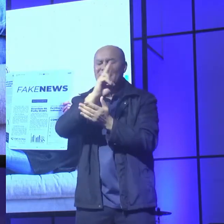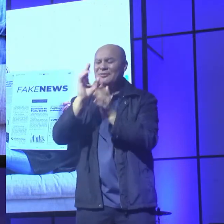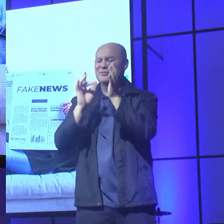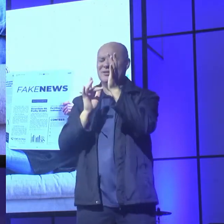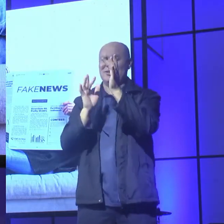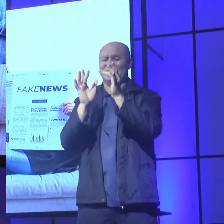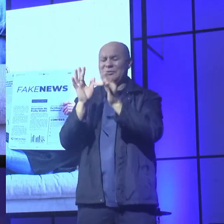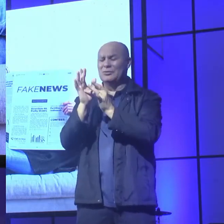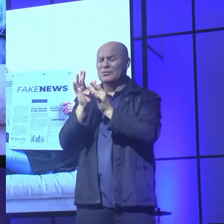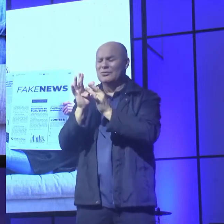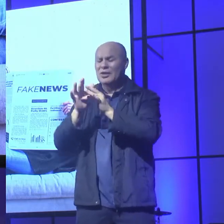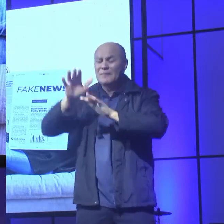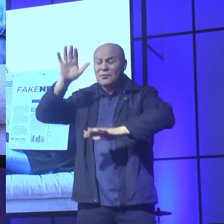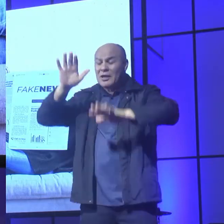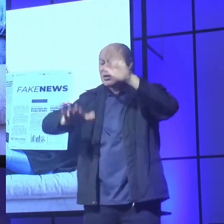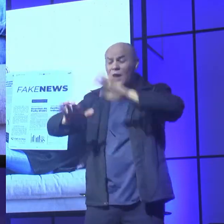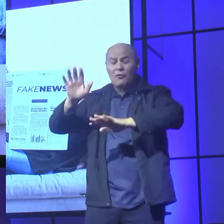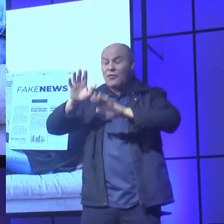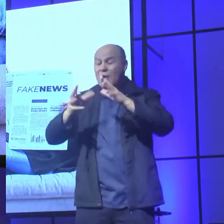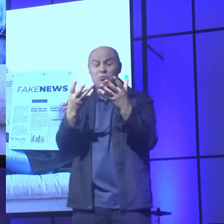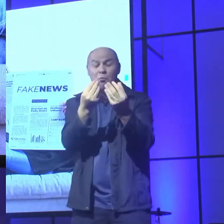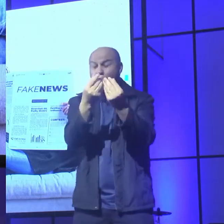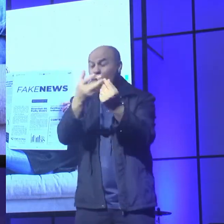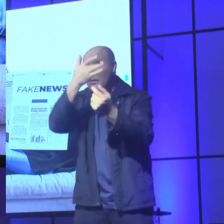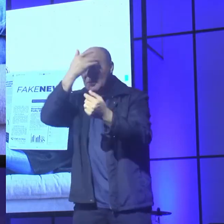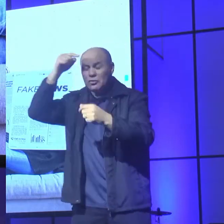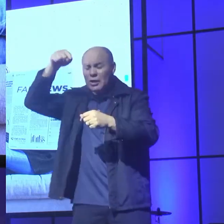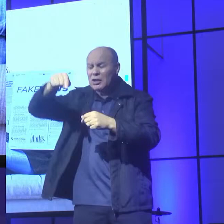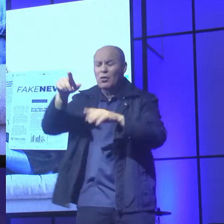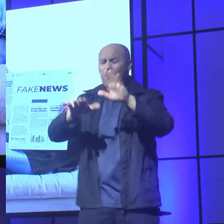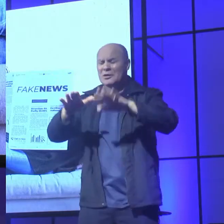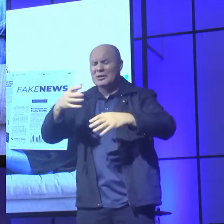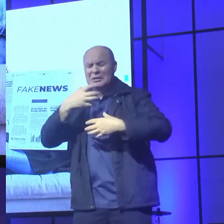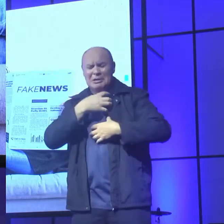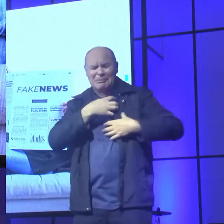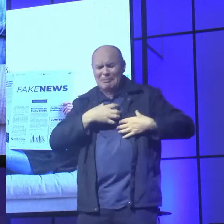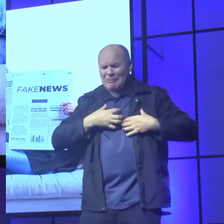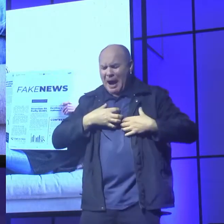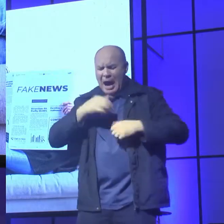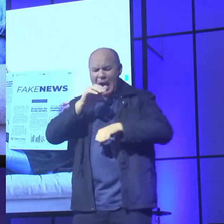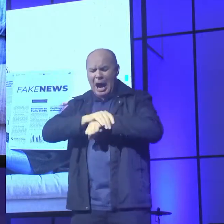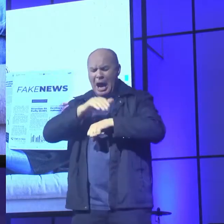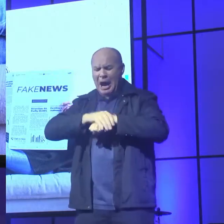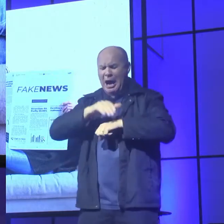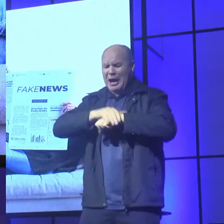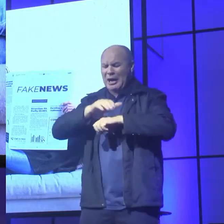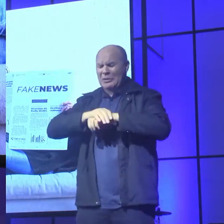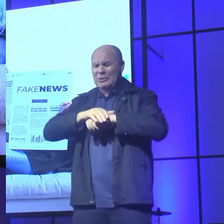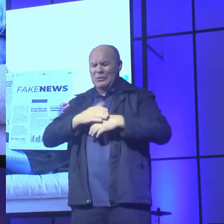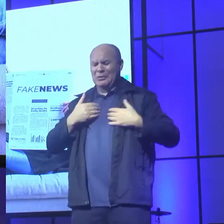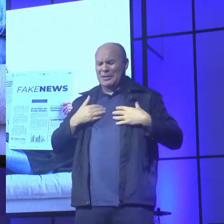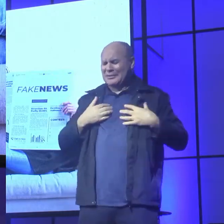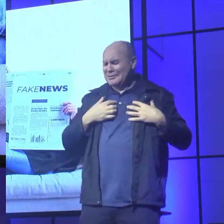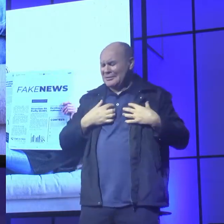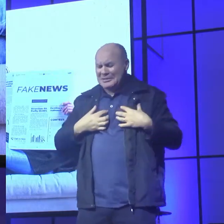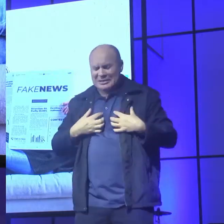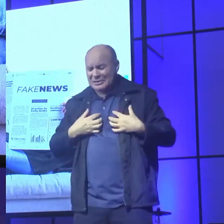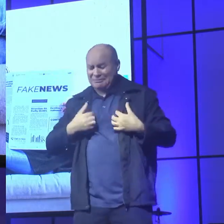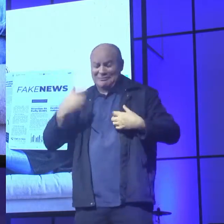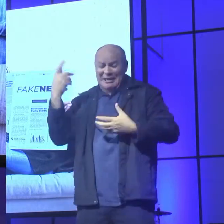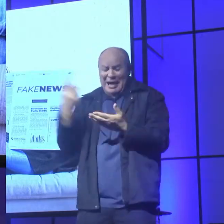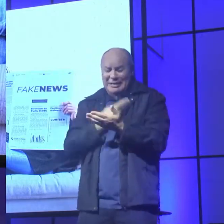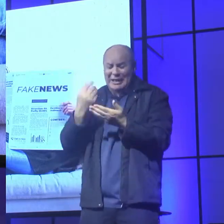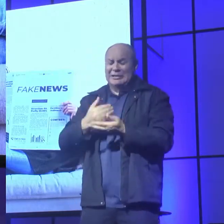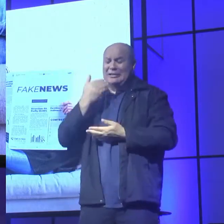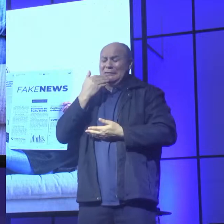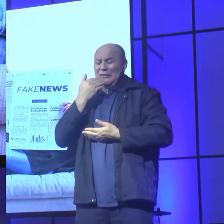estão perdidos diante da culpa, do ressentimento, da amargura, mas que eles possam perceber que o teu sangue